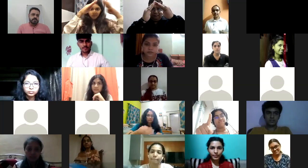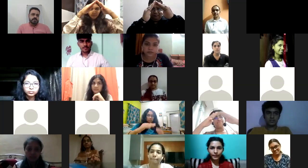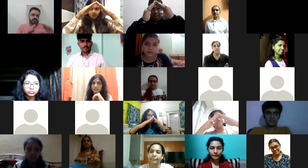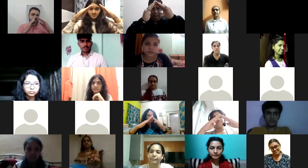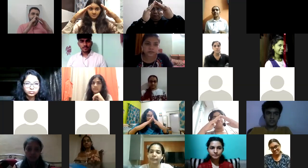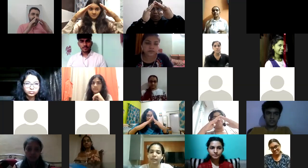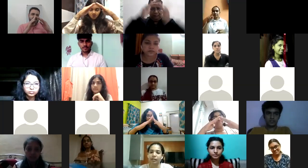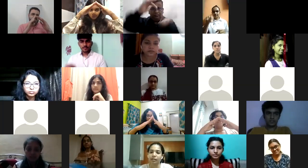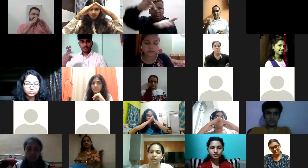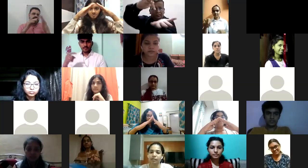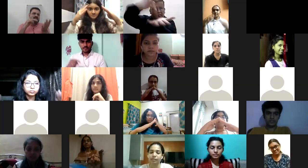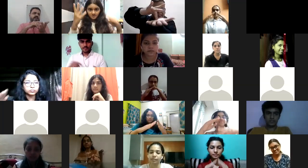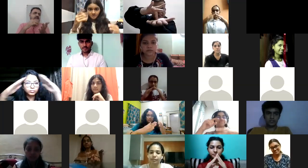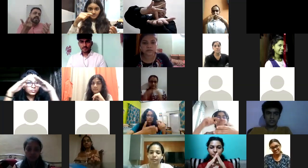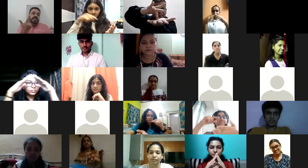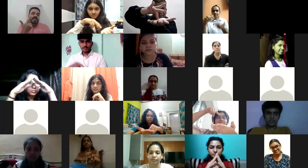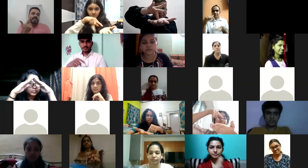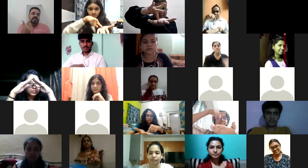किस घर? घर किधर है?